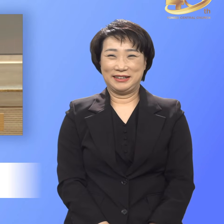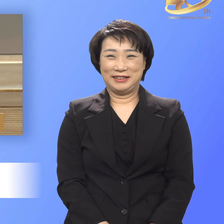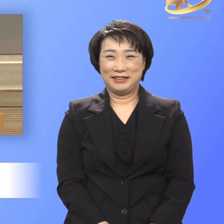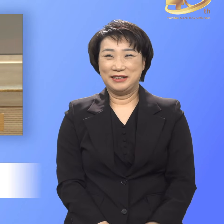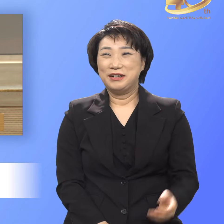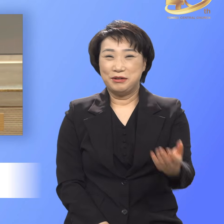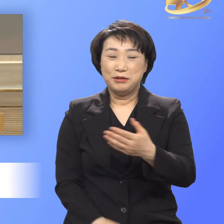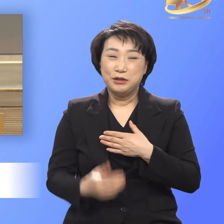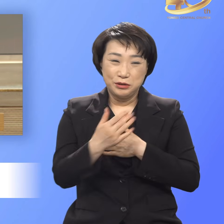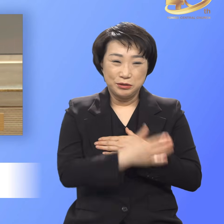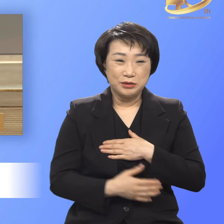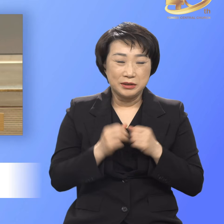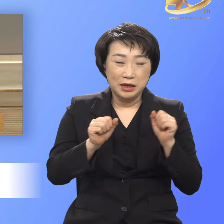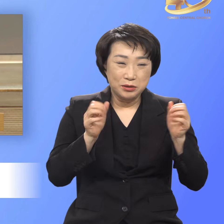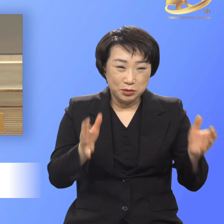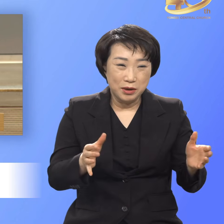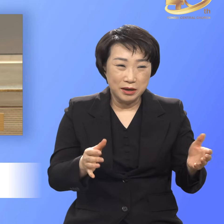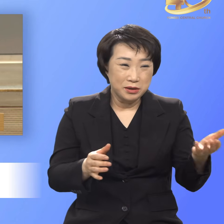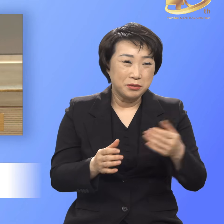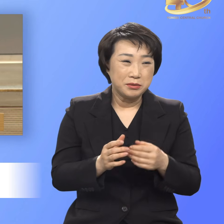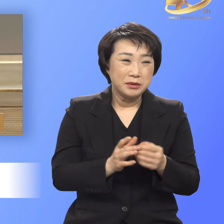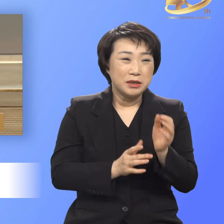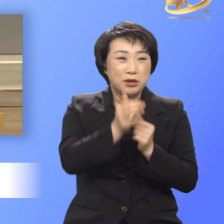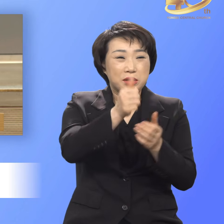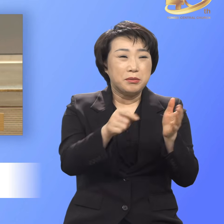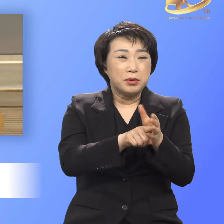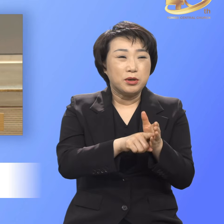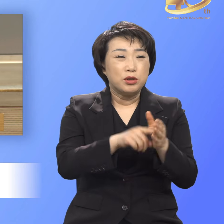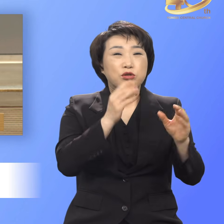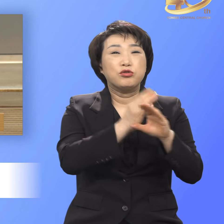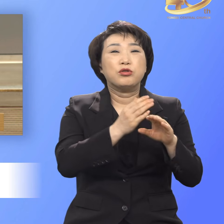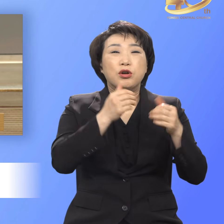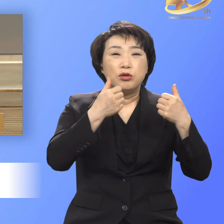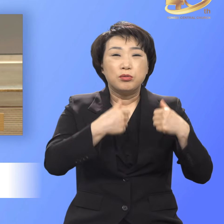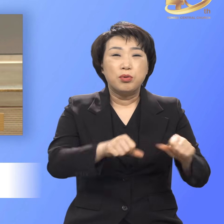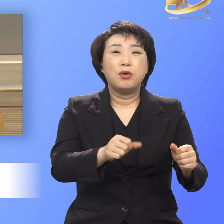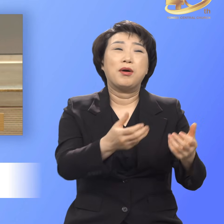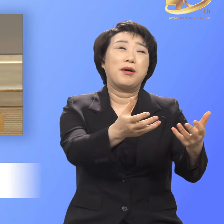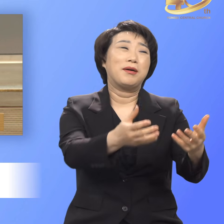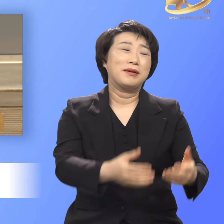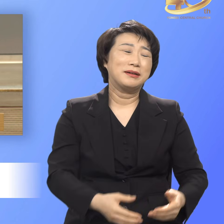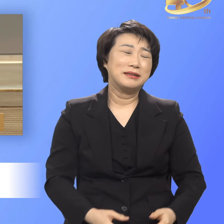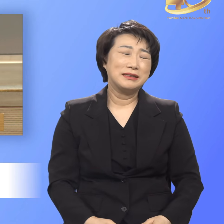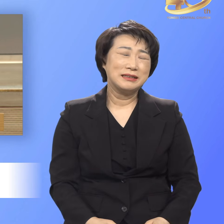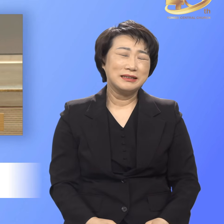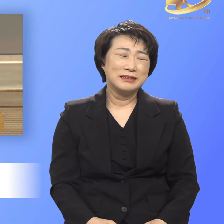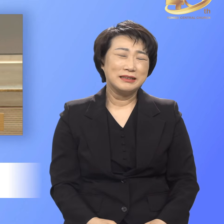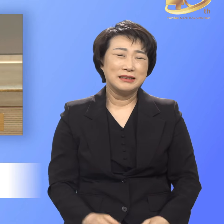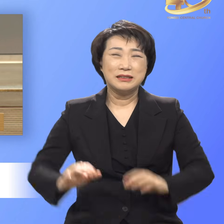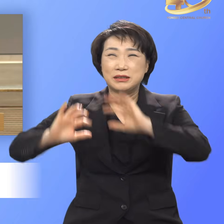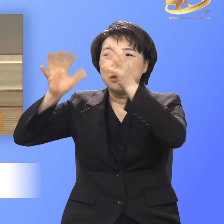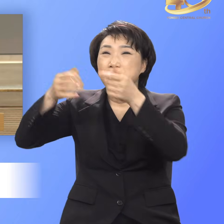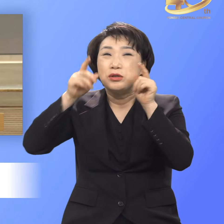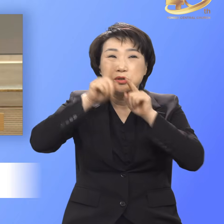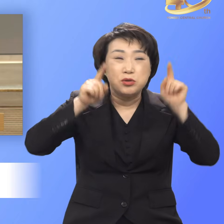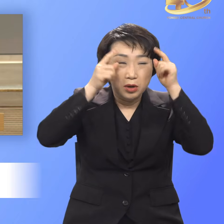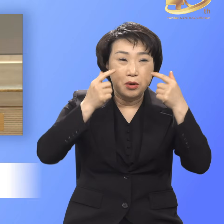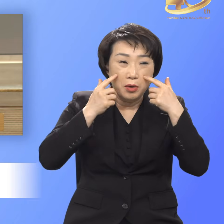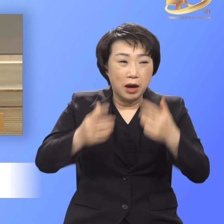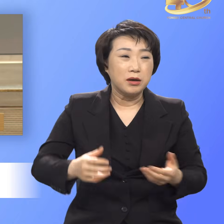근데 60대 예수 믿고 누가 도중에 그만두는 사람이 있거든. 그러면 천국과 지옥이